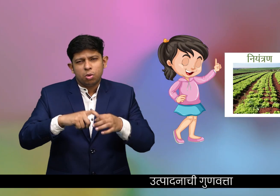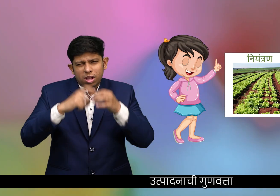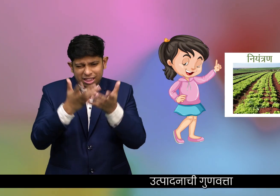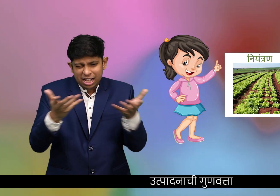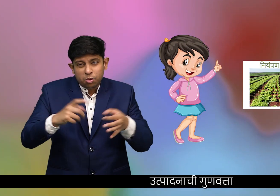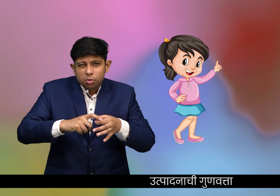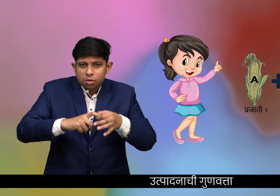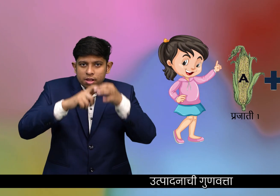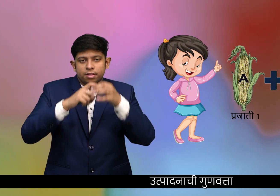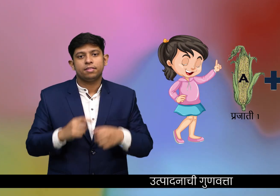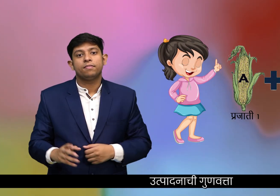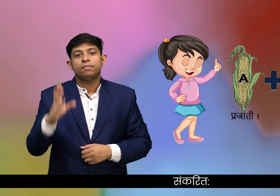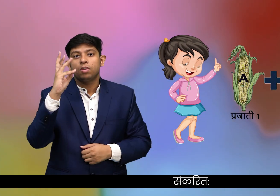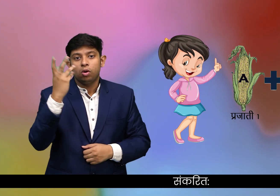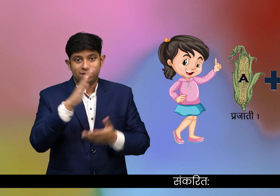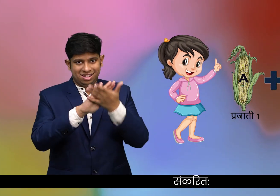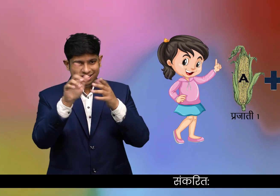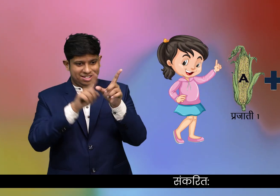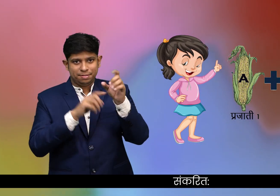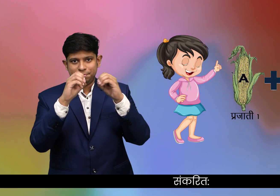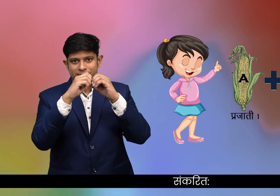उत्पादनाची गुणवत्ता. संकरित